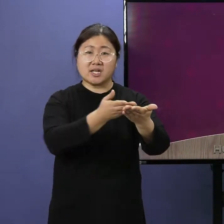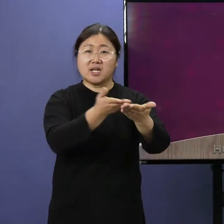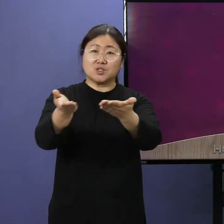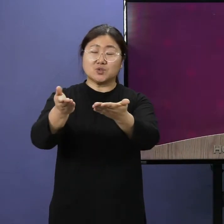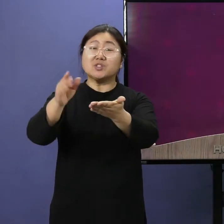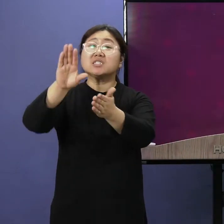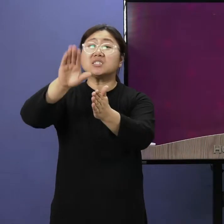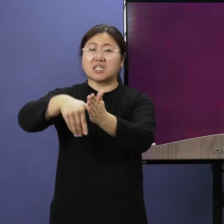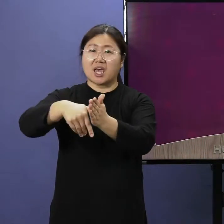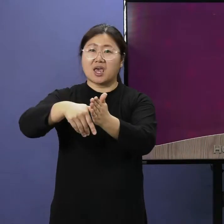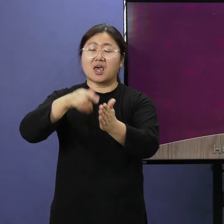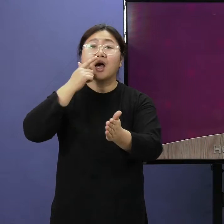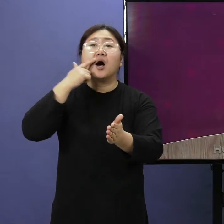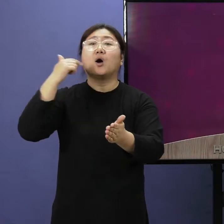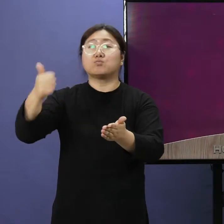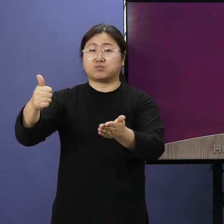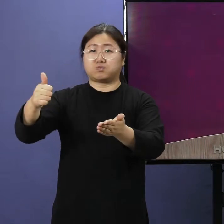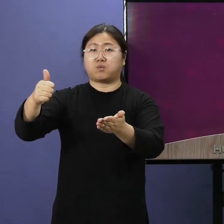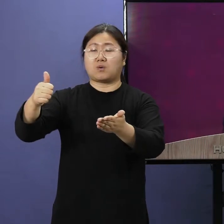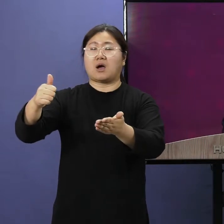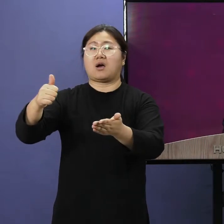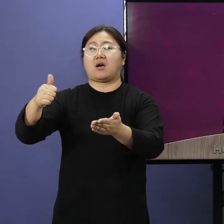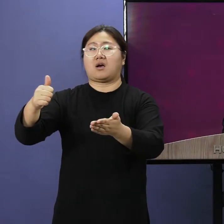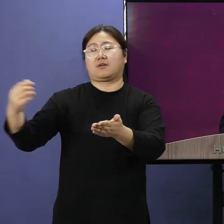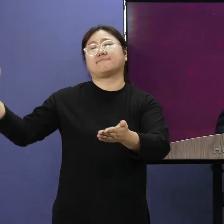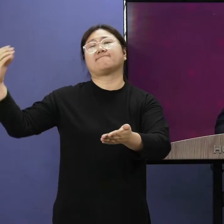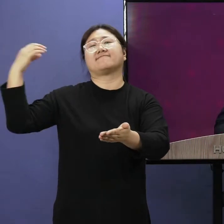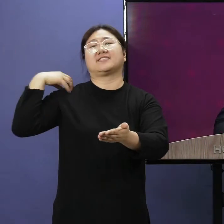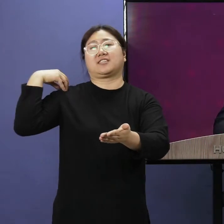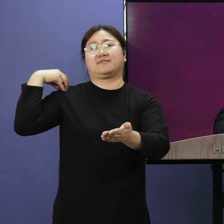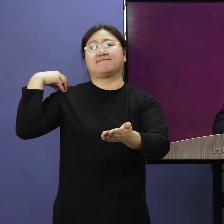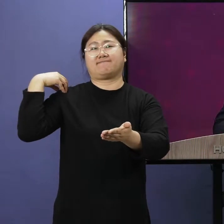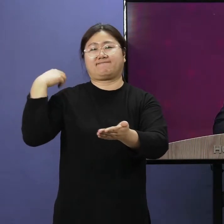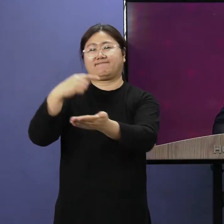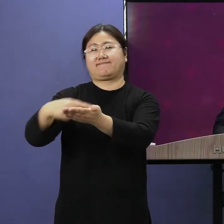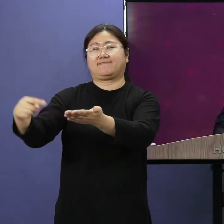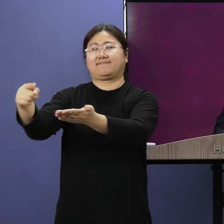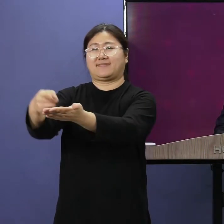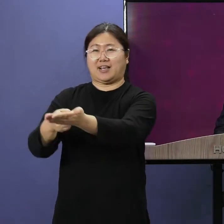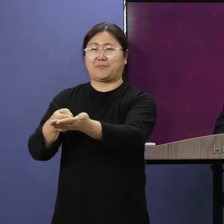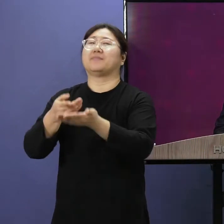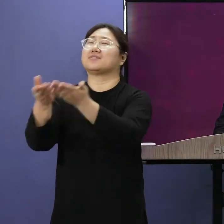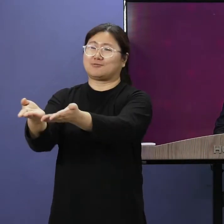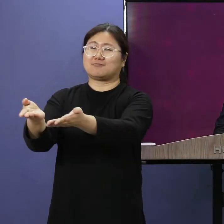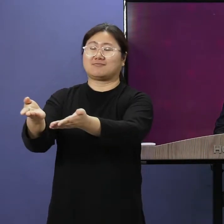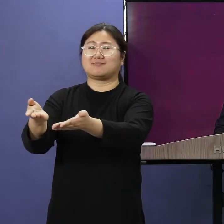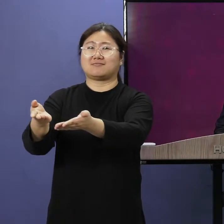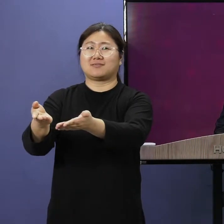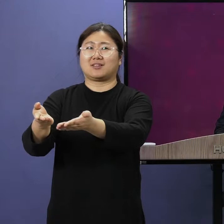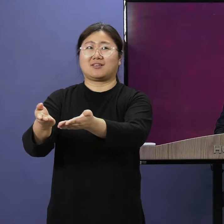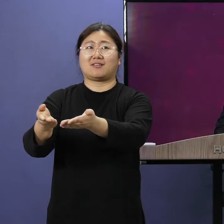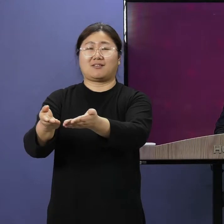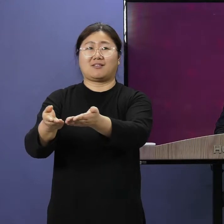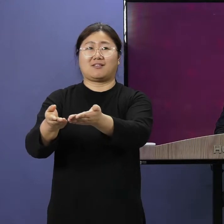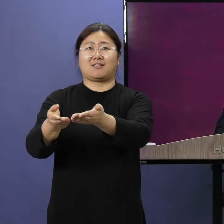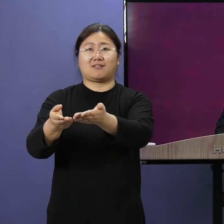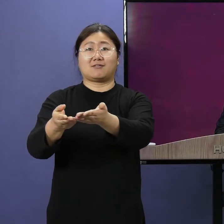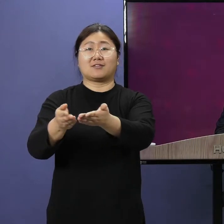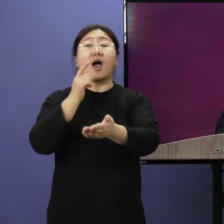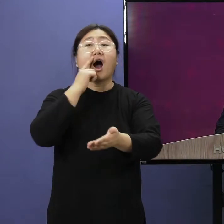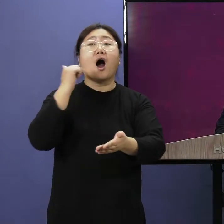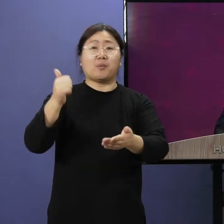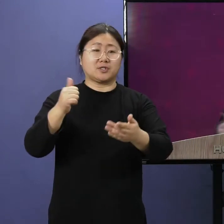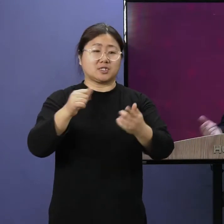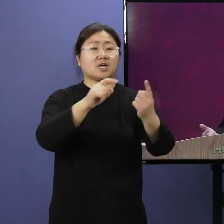부모가 책임져 줘야 합니다. 근데 아버지가 이 아들을 아들로 인정해